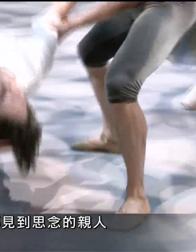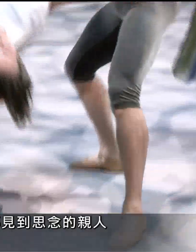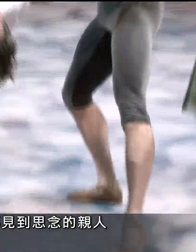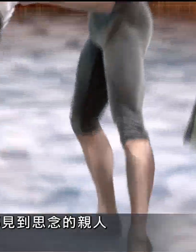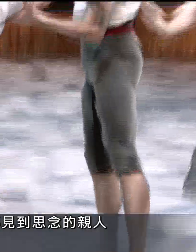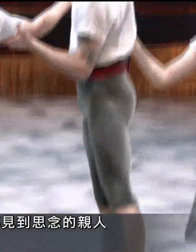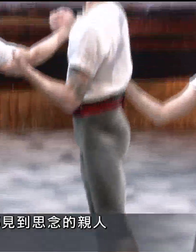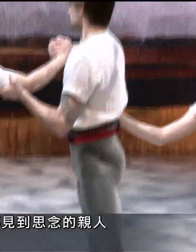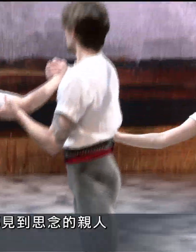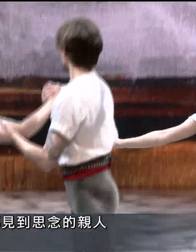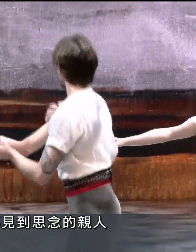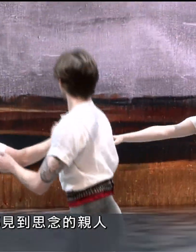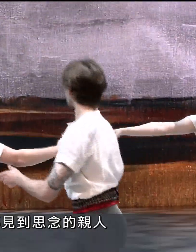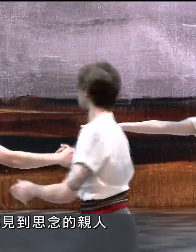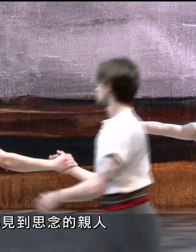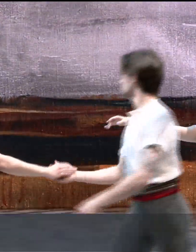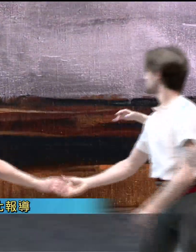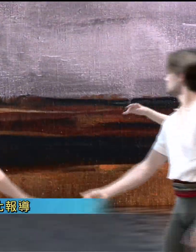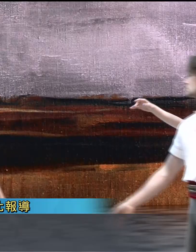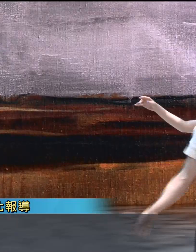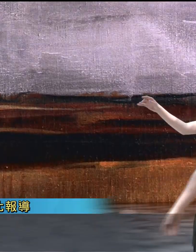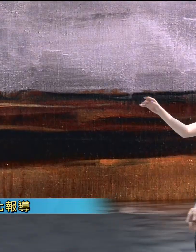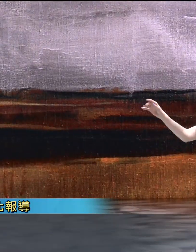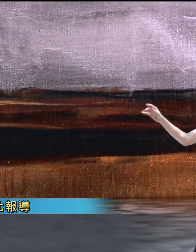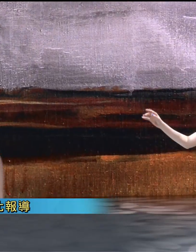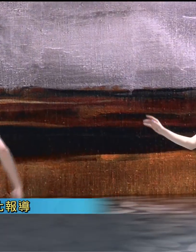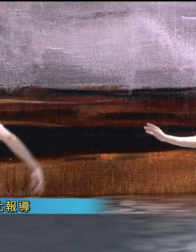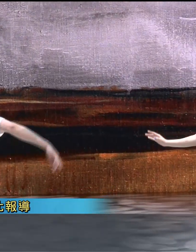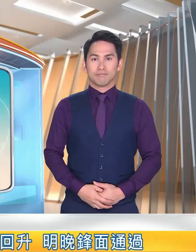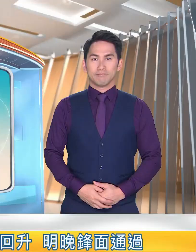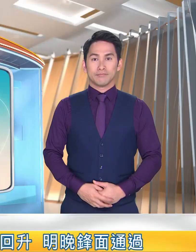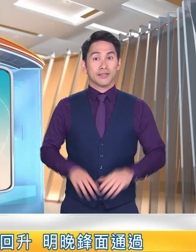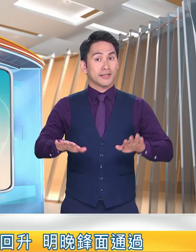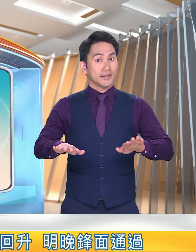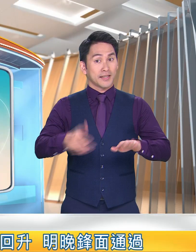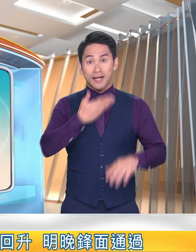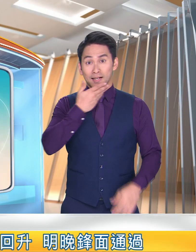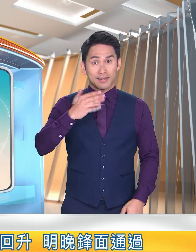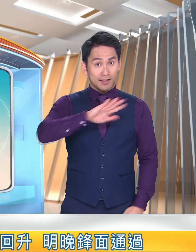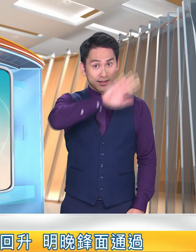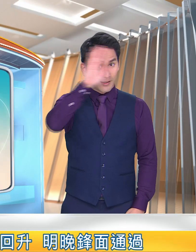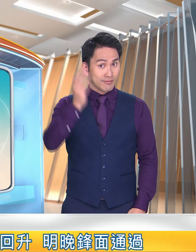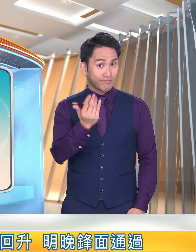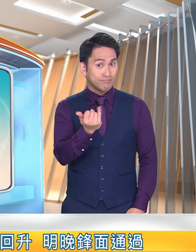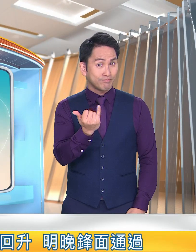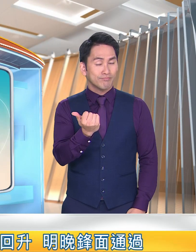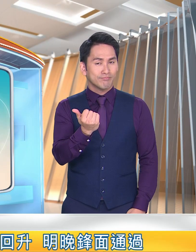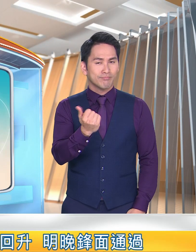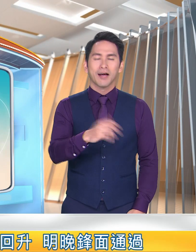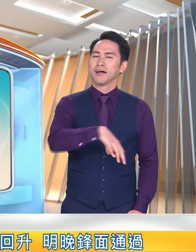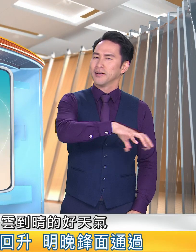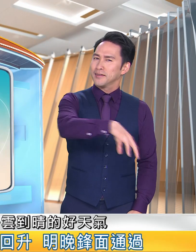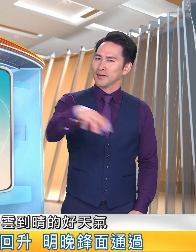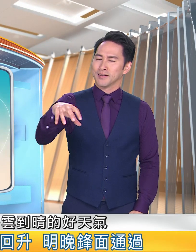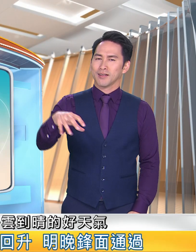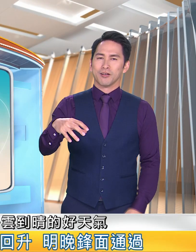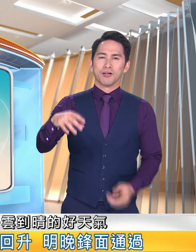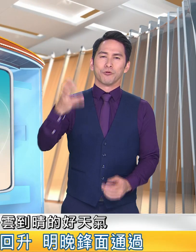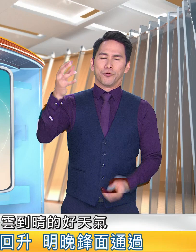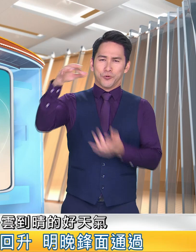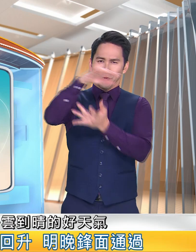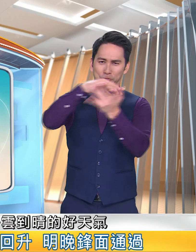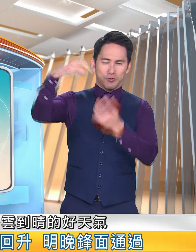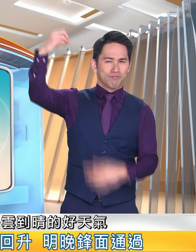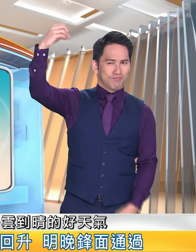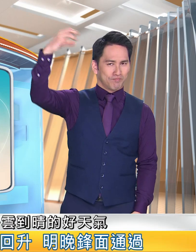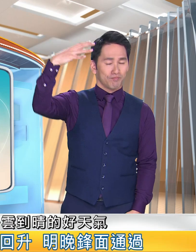乡，见到思念的亲人。记者陈嘉欣、张雨佳台北报道。 关心天气，今天各地大多是